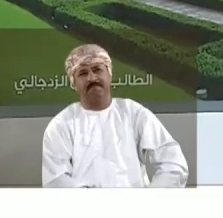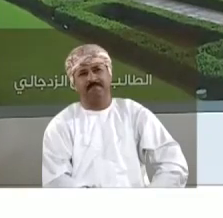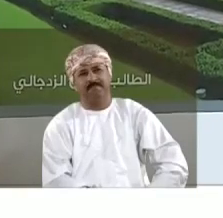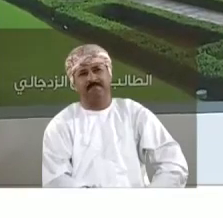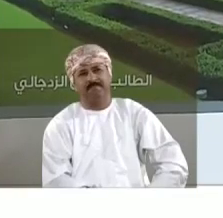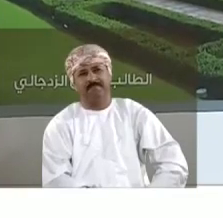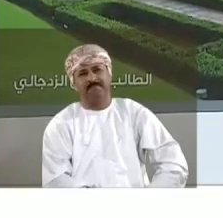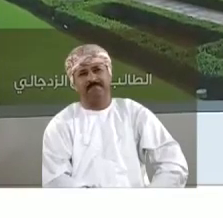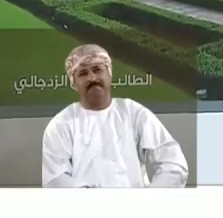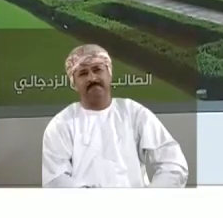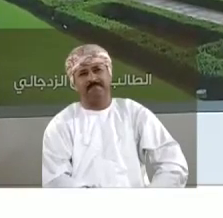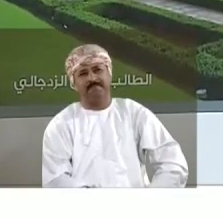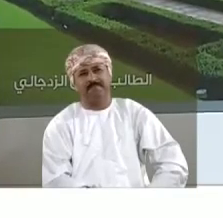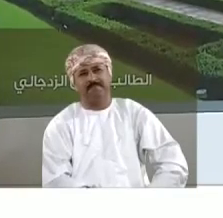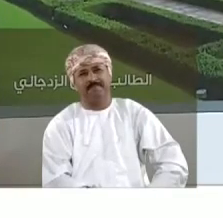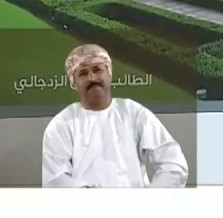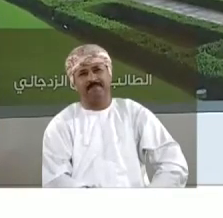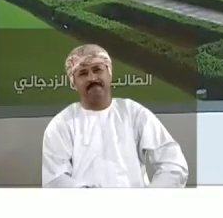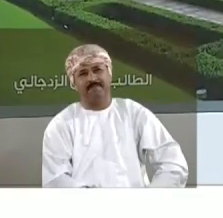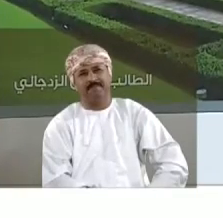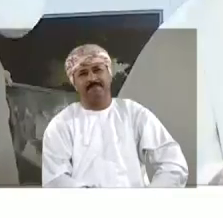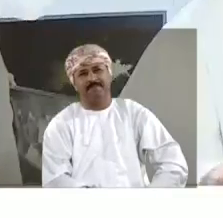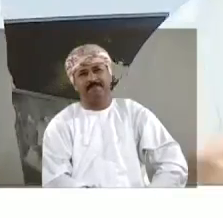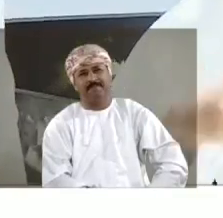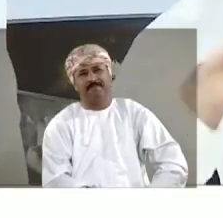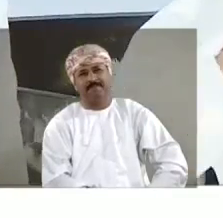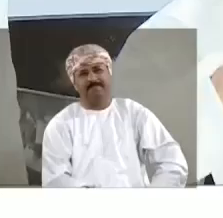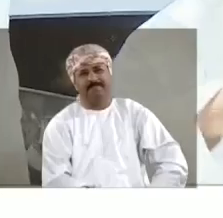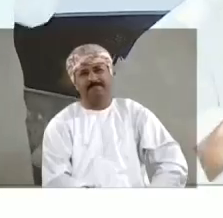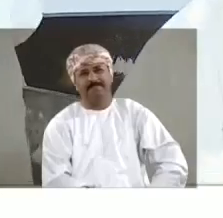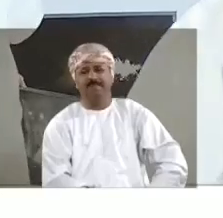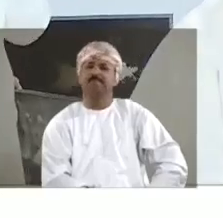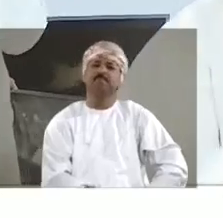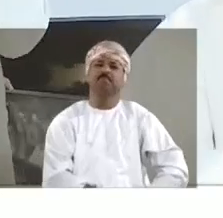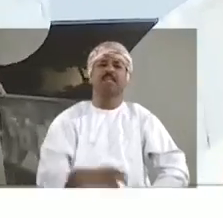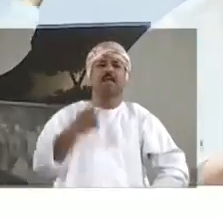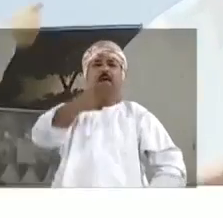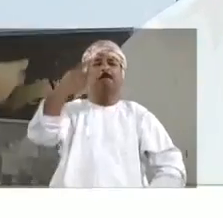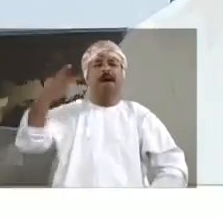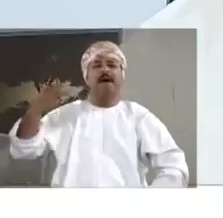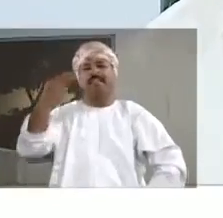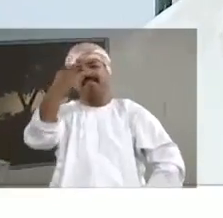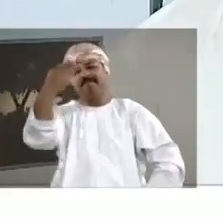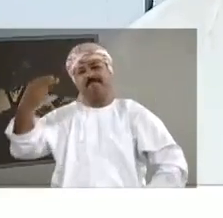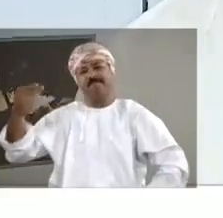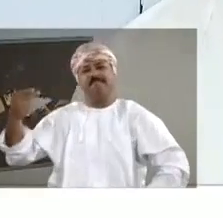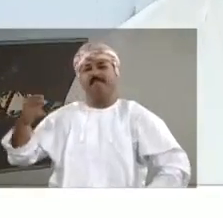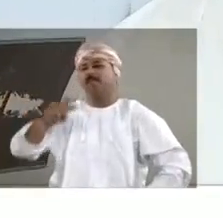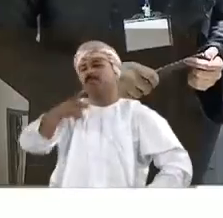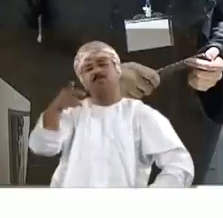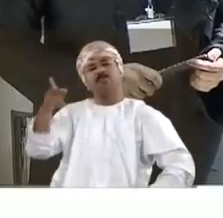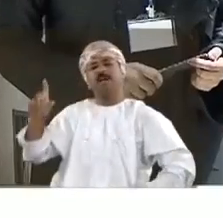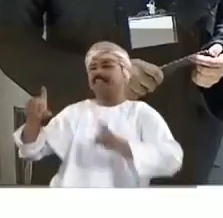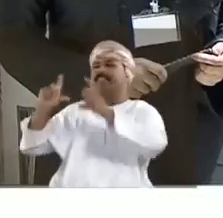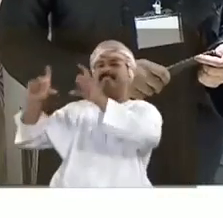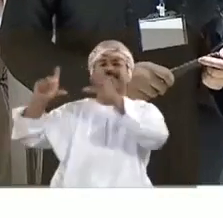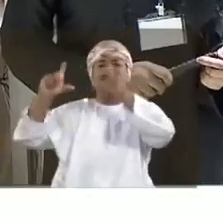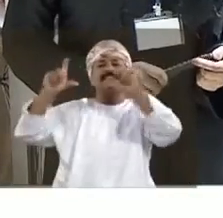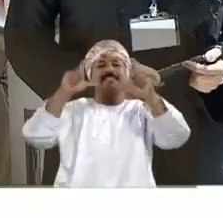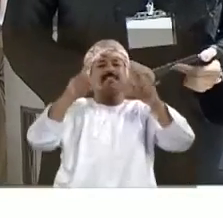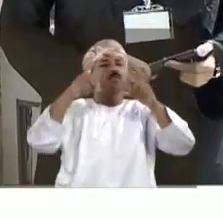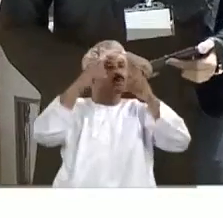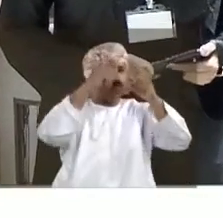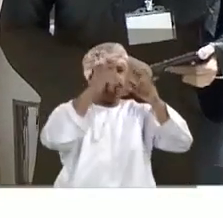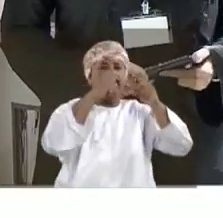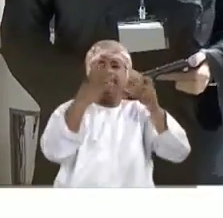تعبر عن قدرتي في التصوير الفوتوغرافي. معرض فني من لوحات تشكيلية وصور